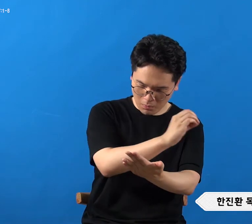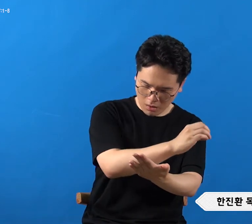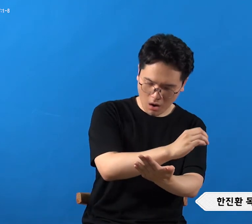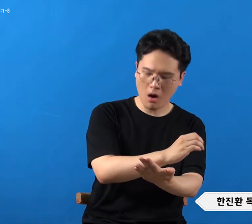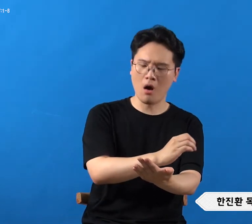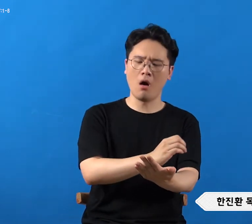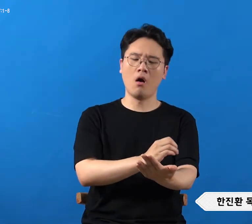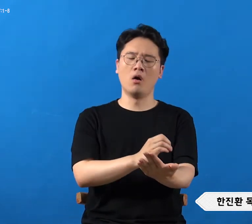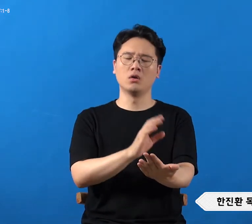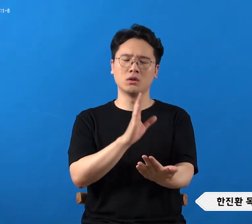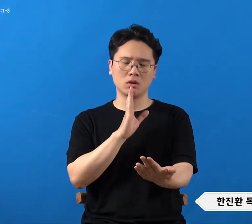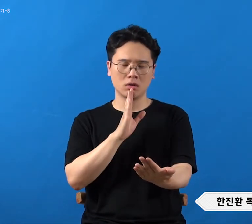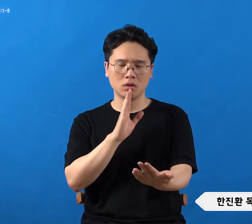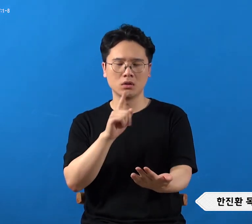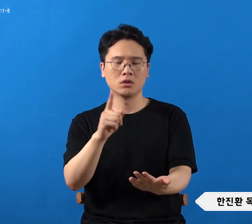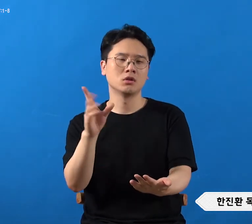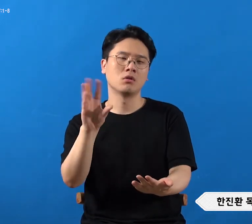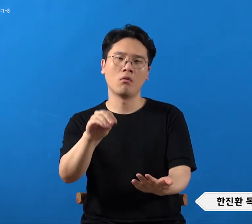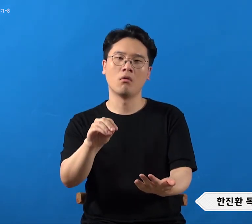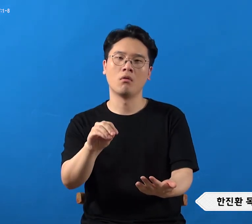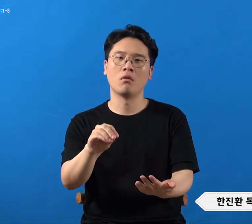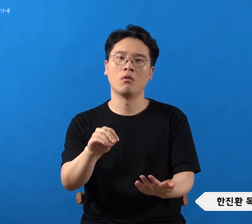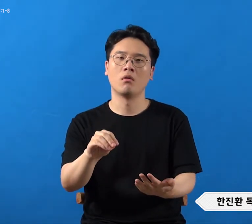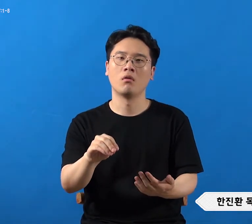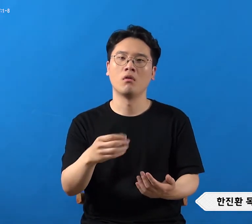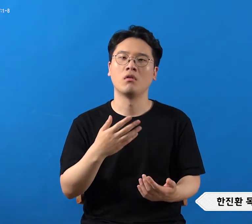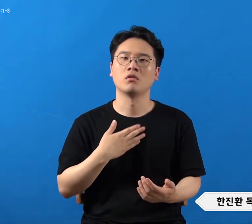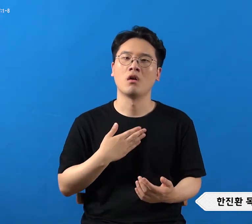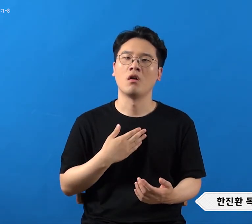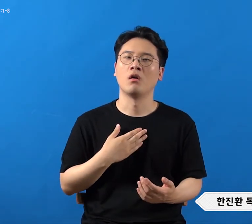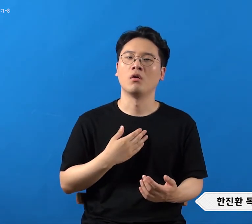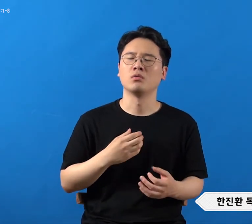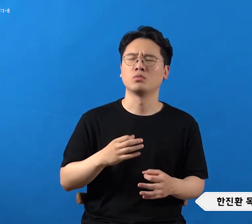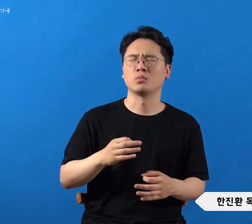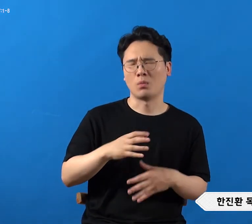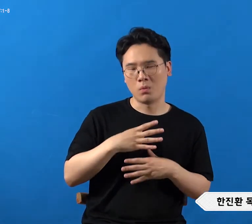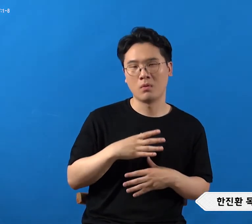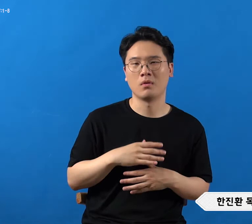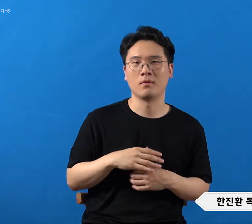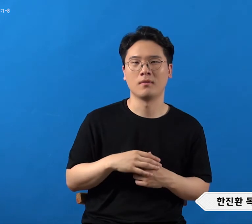분명합니다. 그냥 심장마비 걸릴 뻔했습니다.